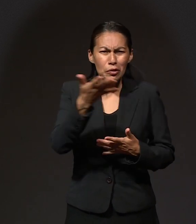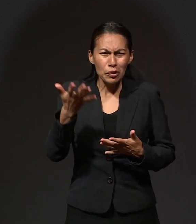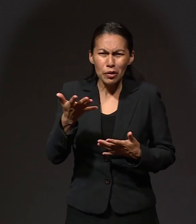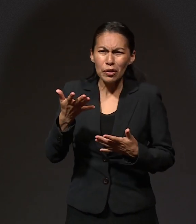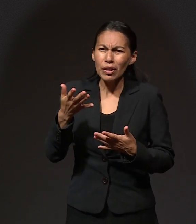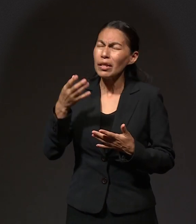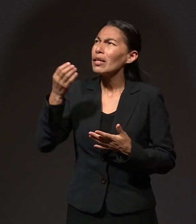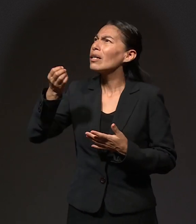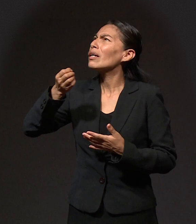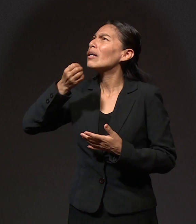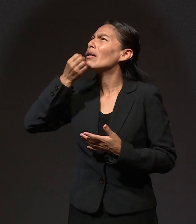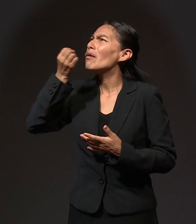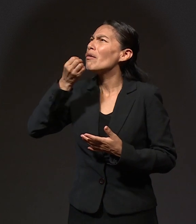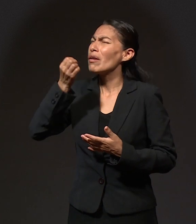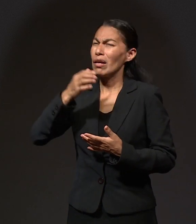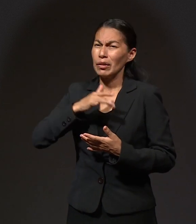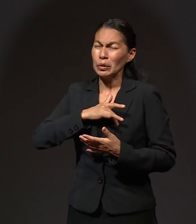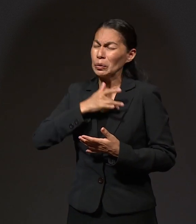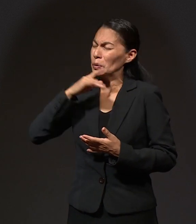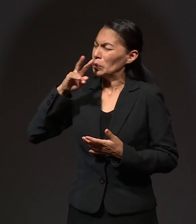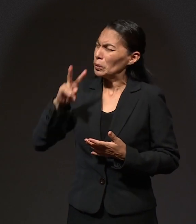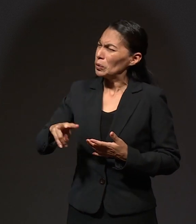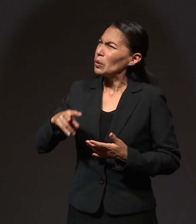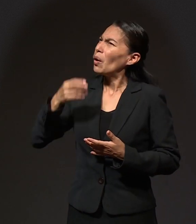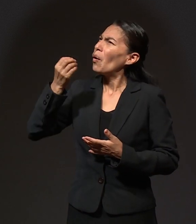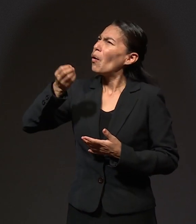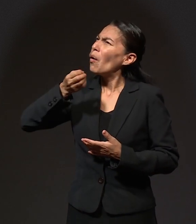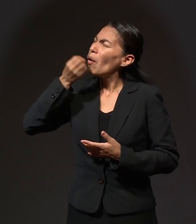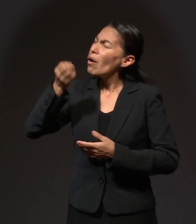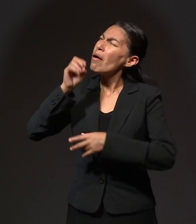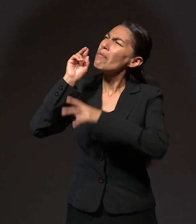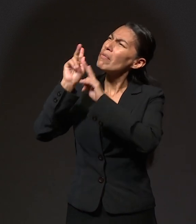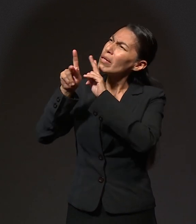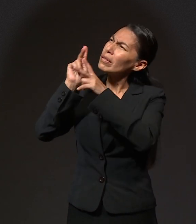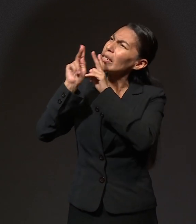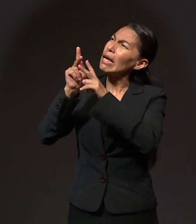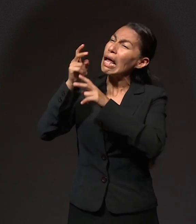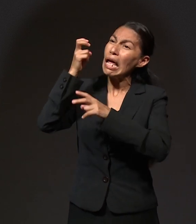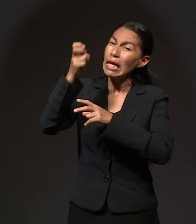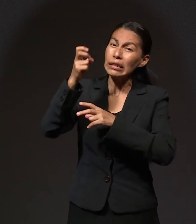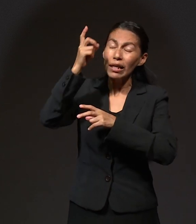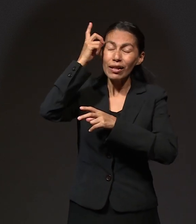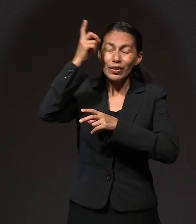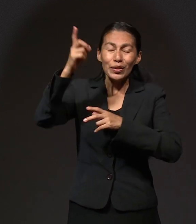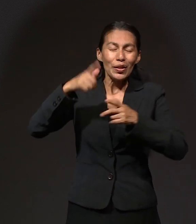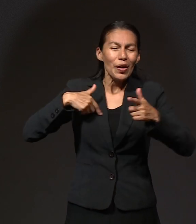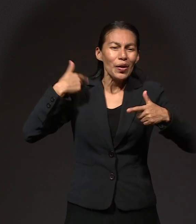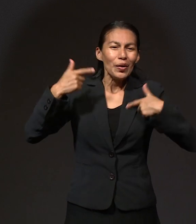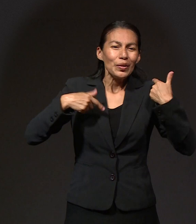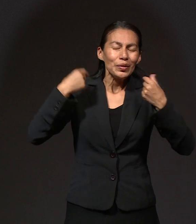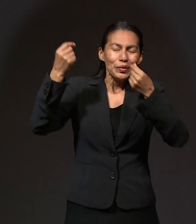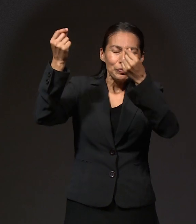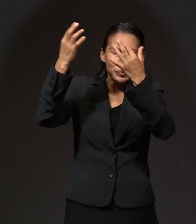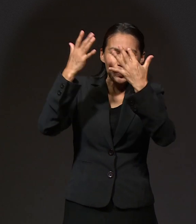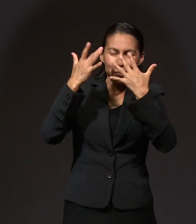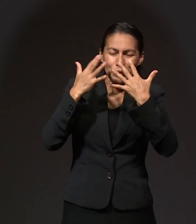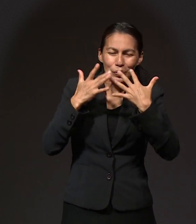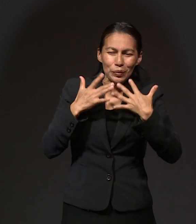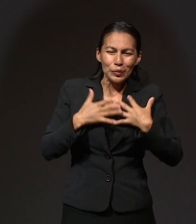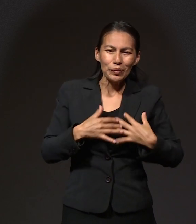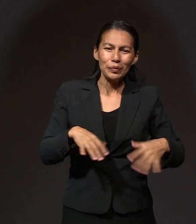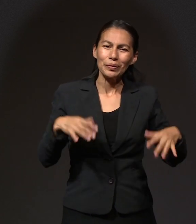invocan, que lo invocan de veras. Correcto. Un corazón sincero y sin, digámoslo así,